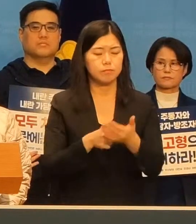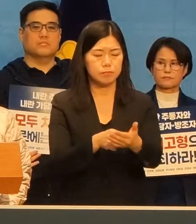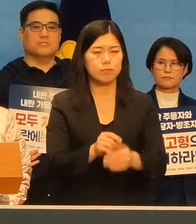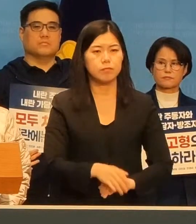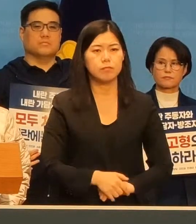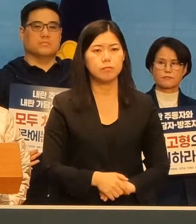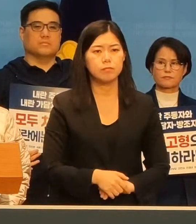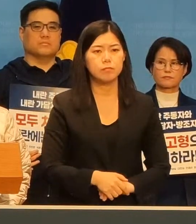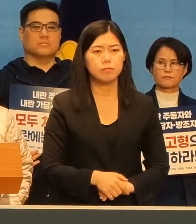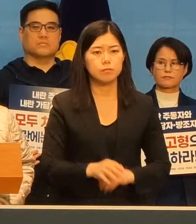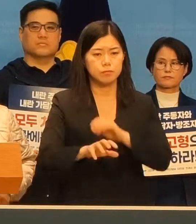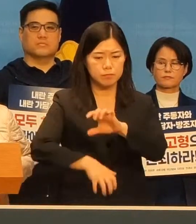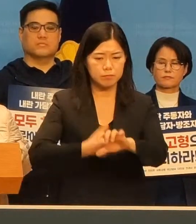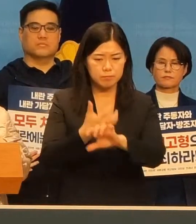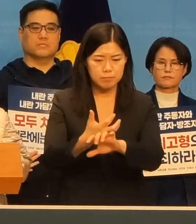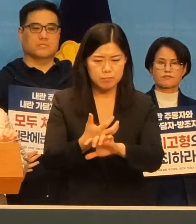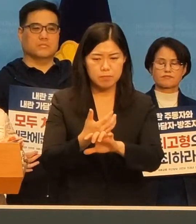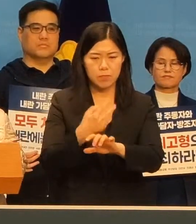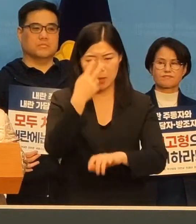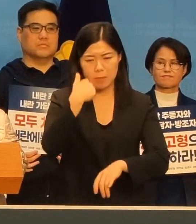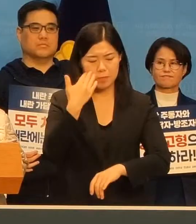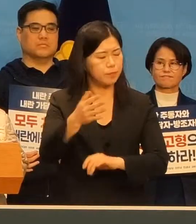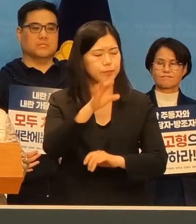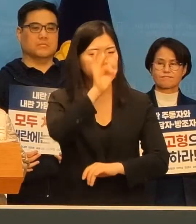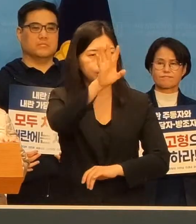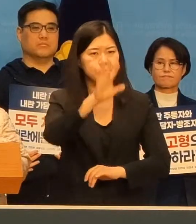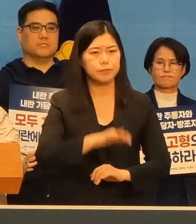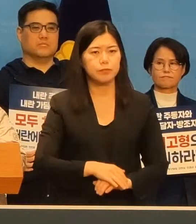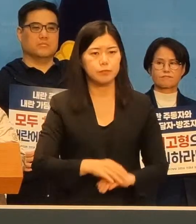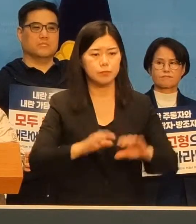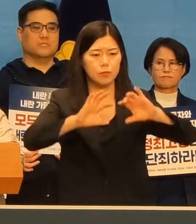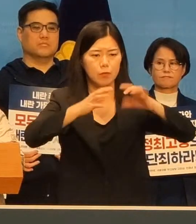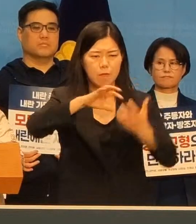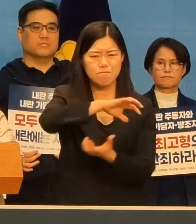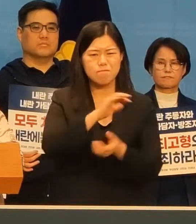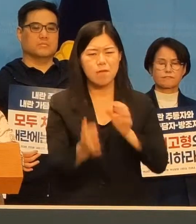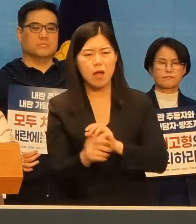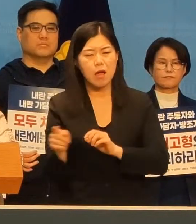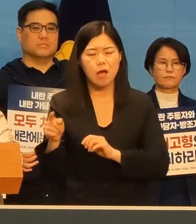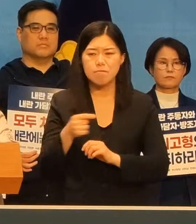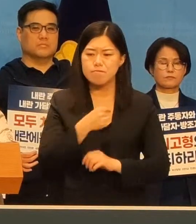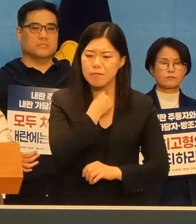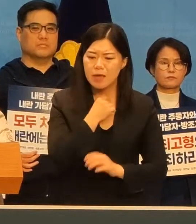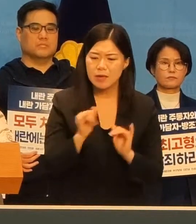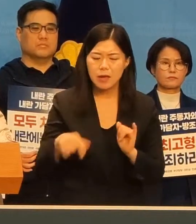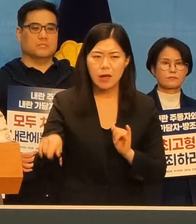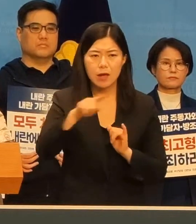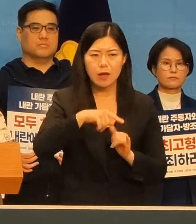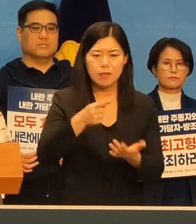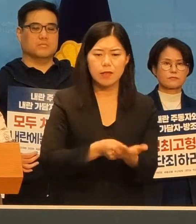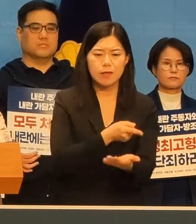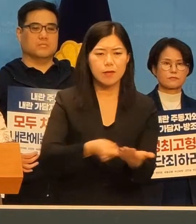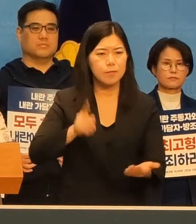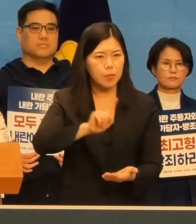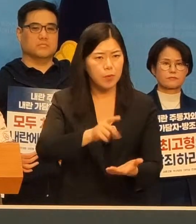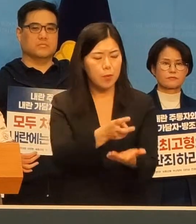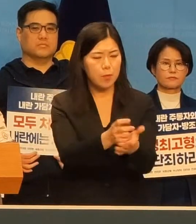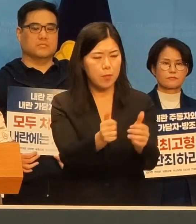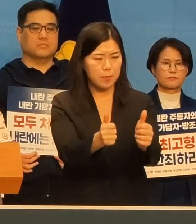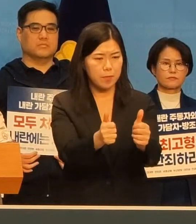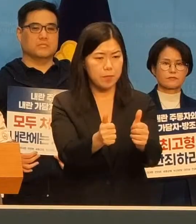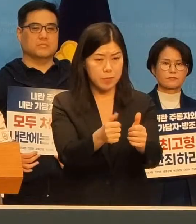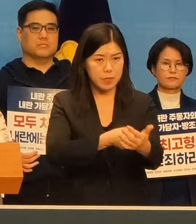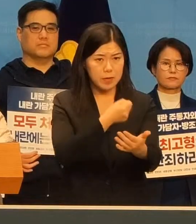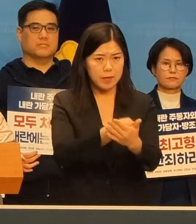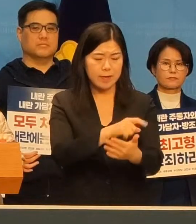요구합니다. 내란에 관용은 없습니다. 국가 전복을 꾀한 자들에게 마땅한 대가는 법이 정한